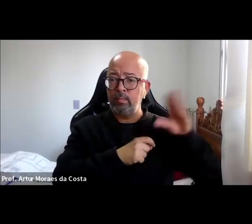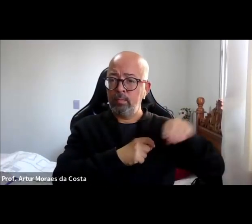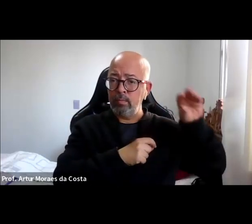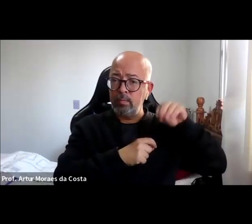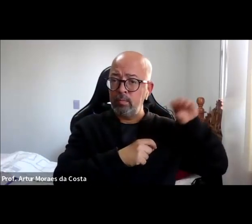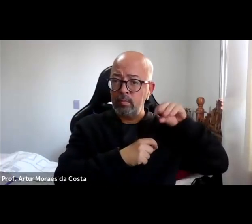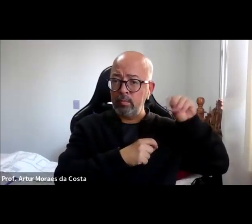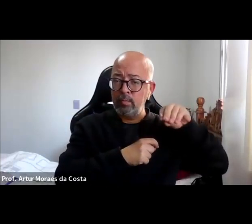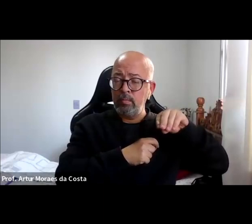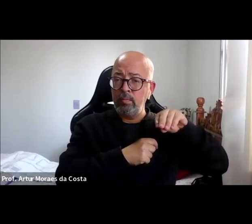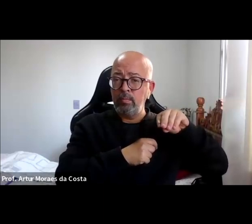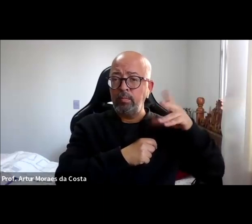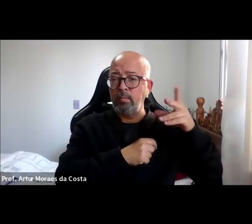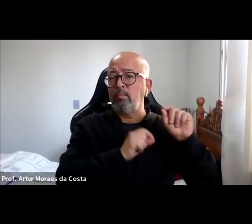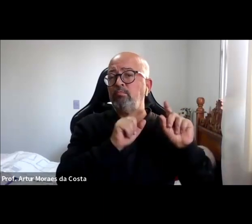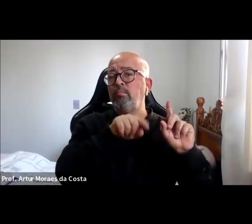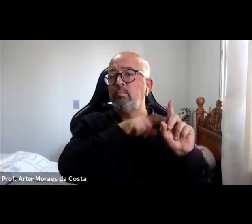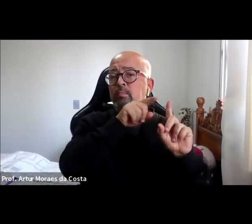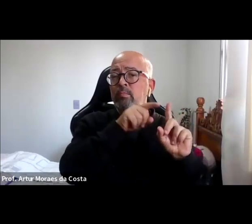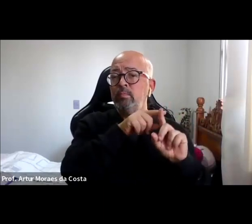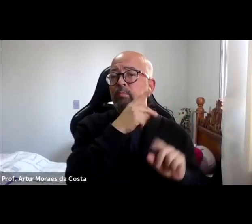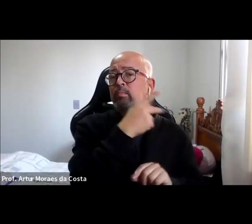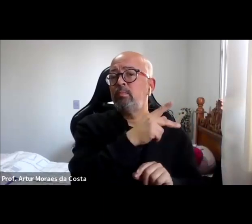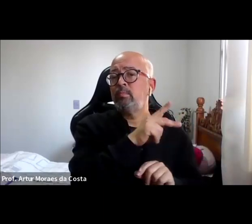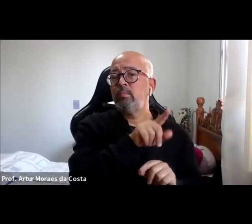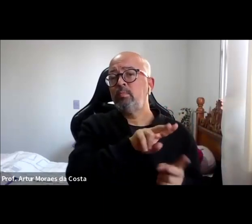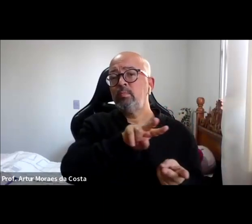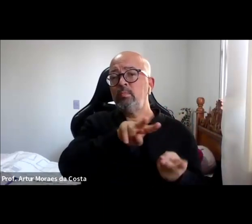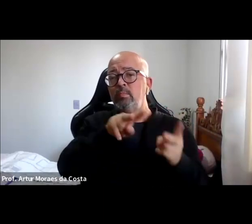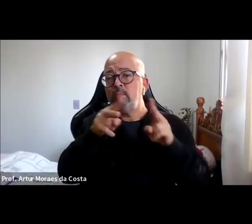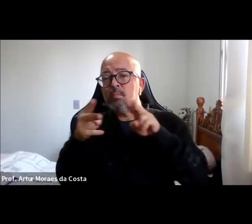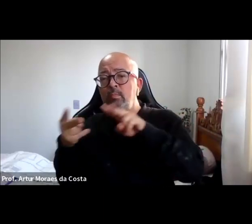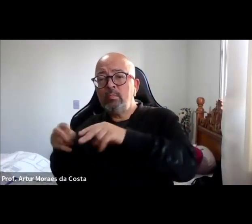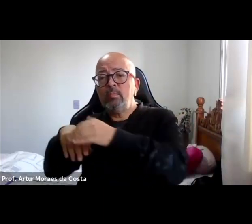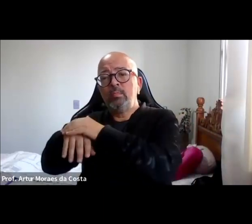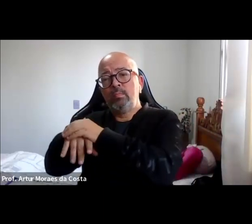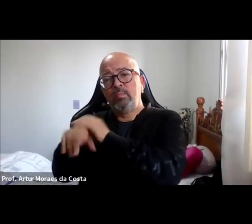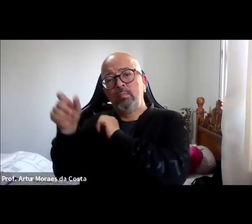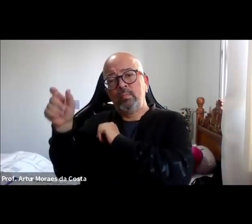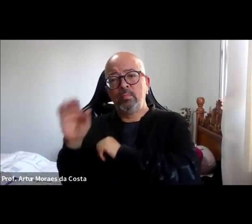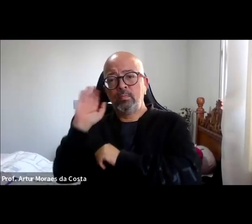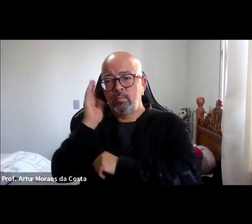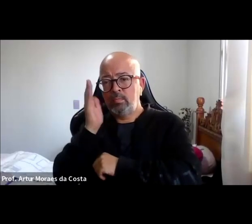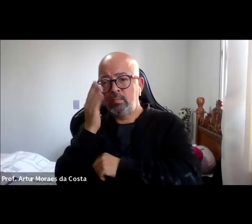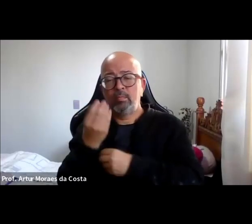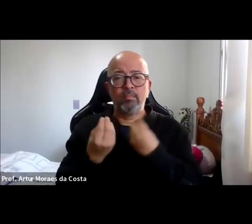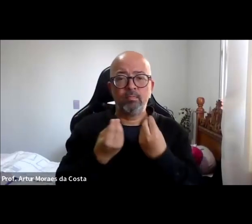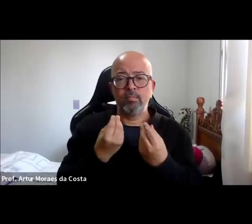eh algo digamos es supremamente importante